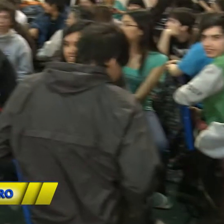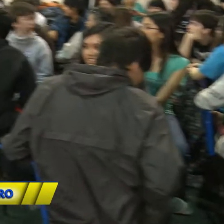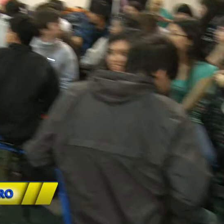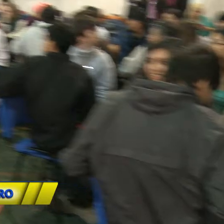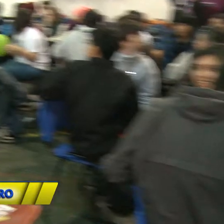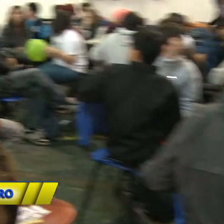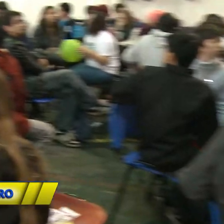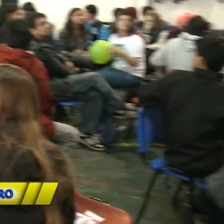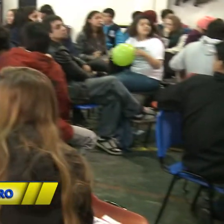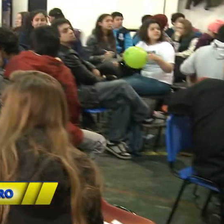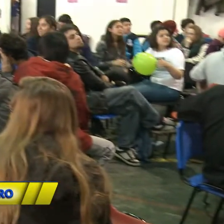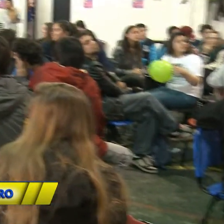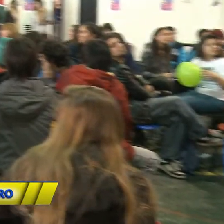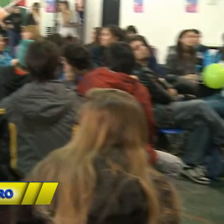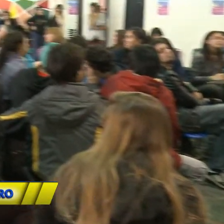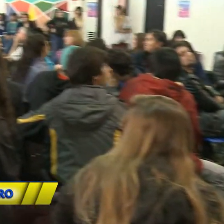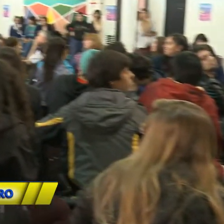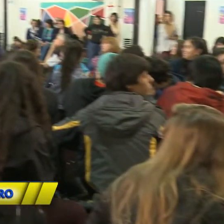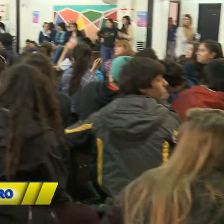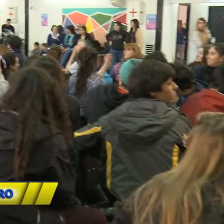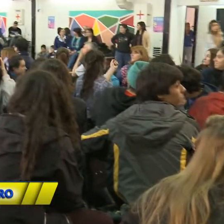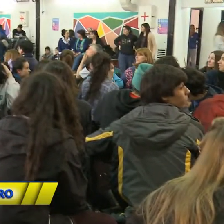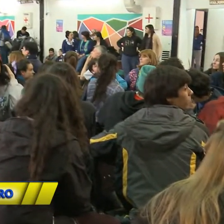Yo creo que alguien me explique algo, por ejemplo. Bueno,